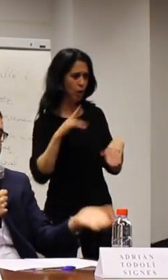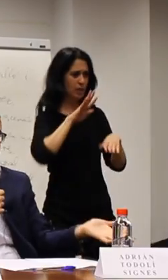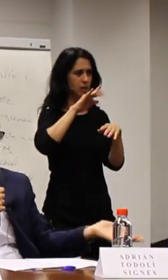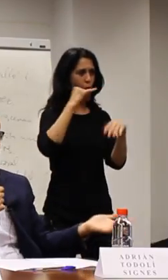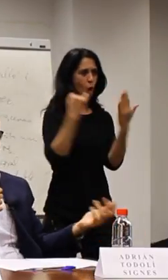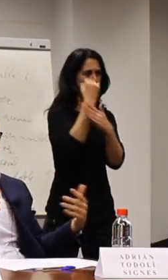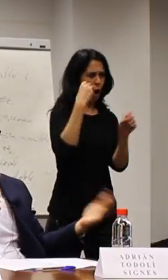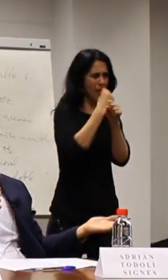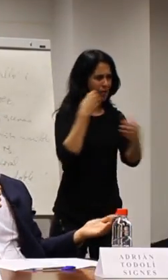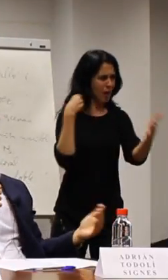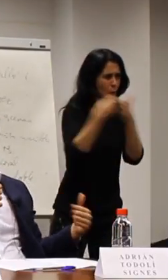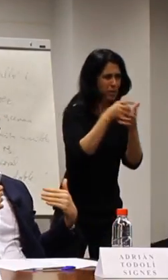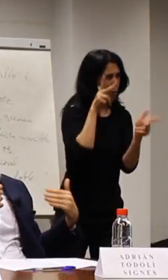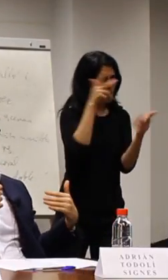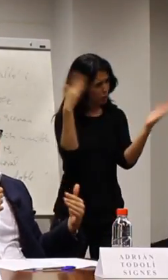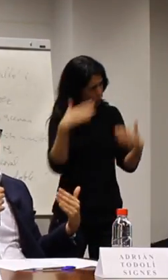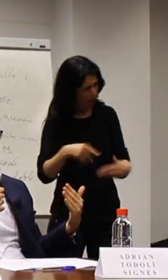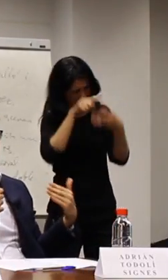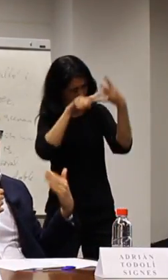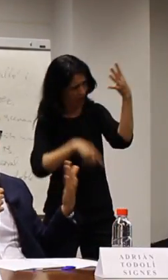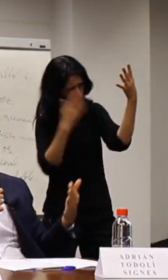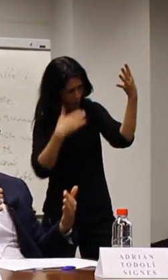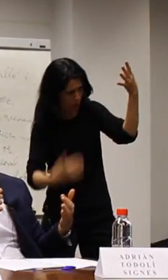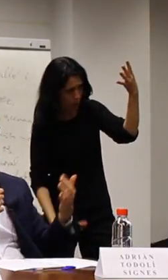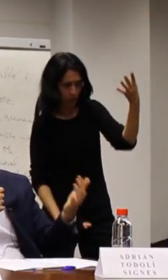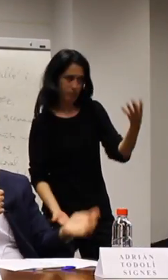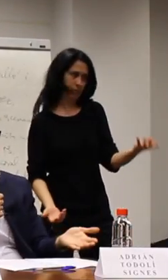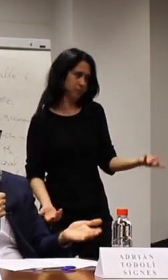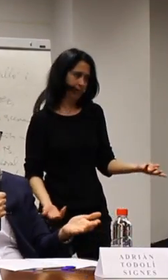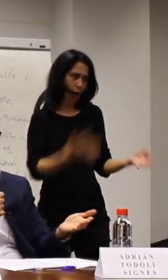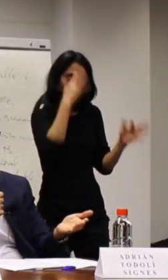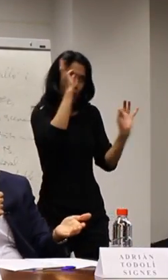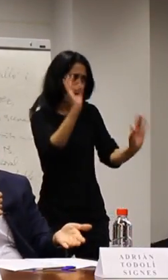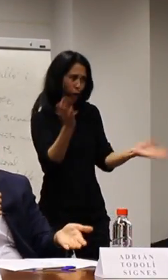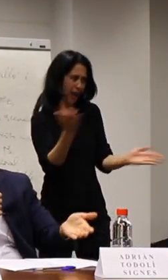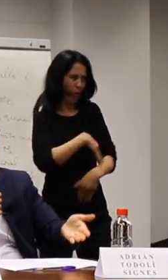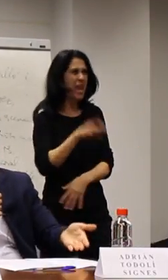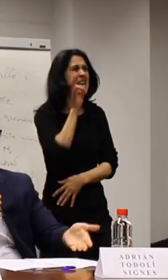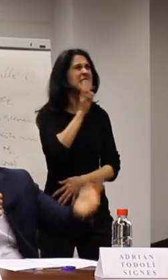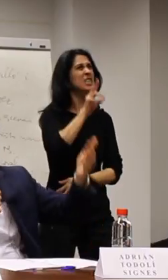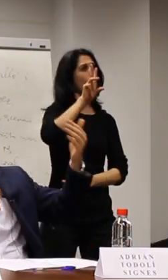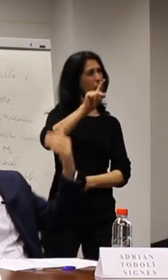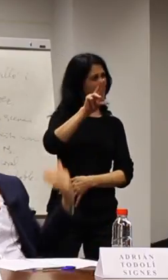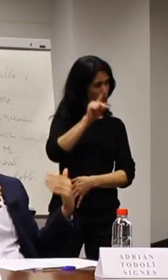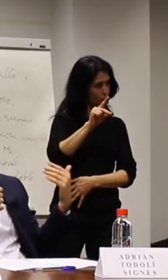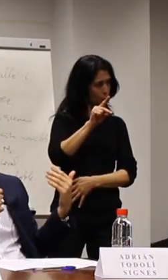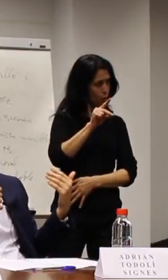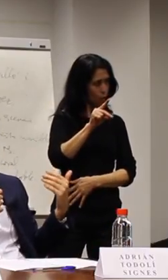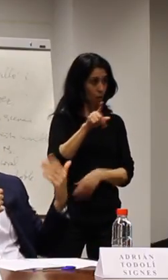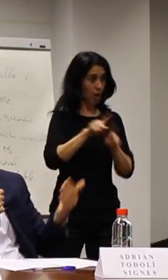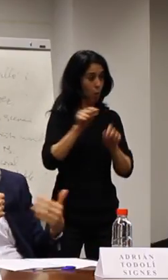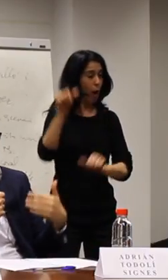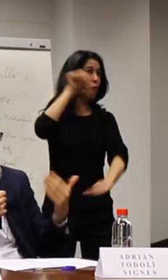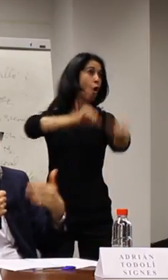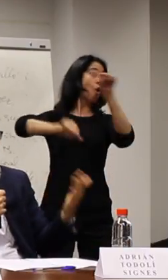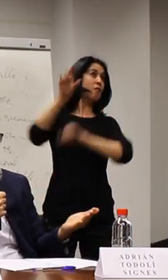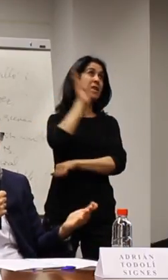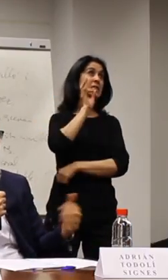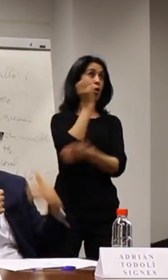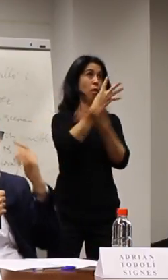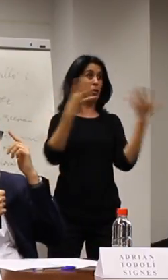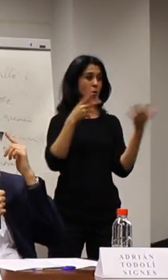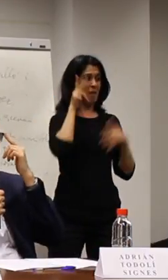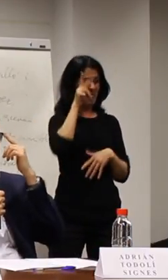máxima. Hombre, pues yo creo que no tiene sentido que en el siglo XXI volvamos al siglo XIX, ¿no? Es decir, sin